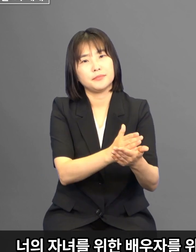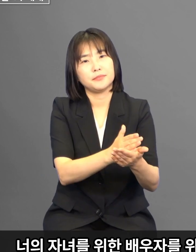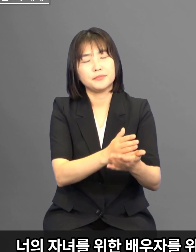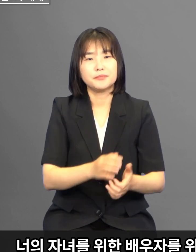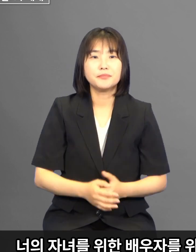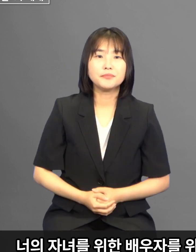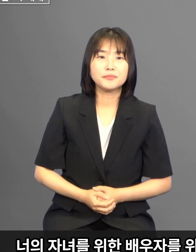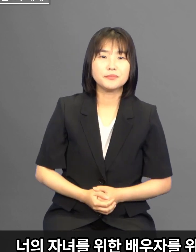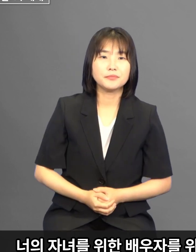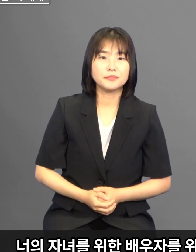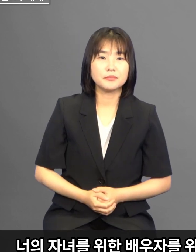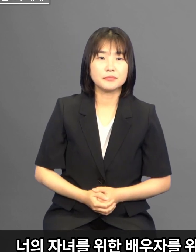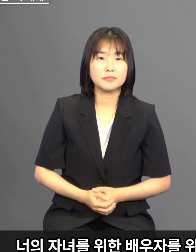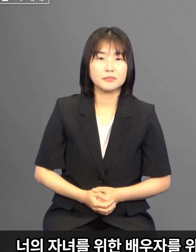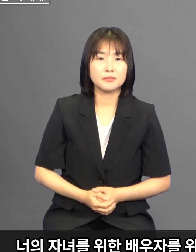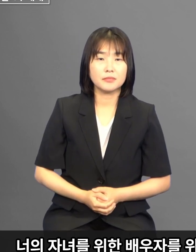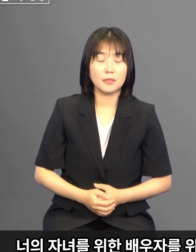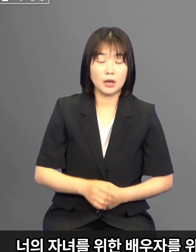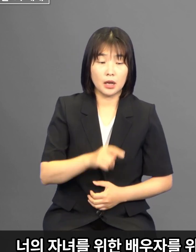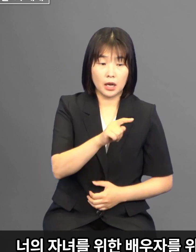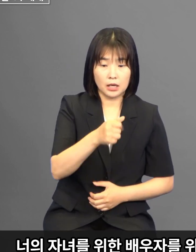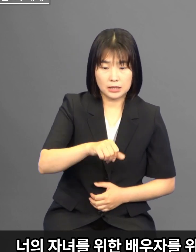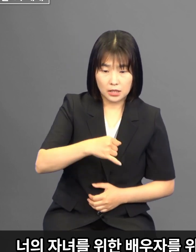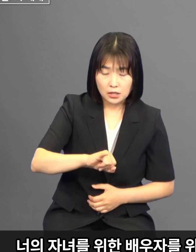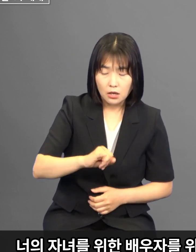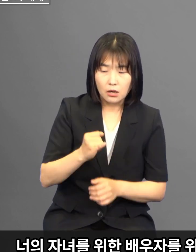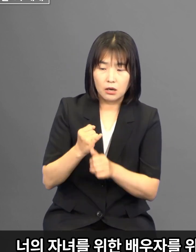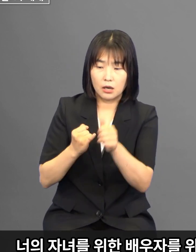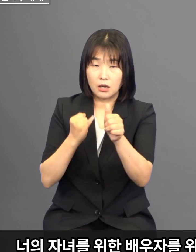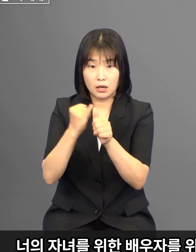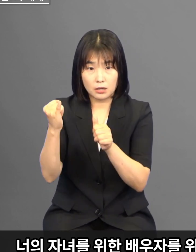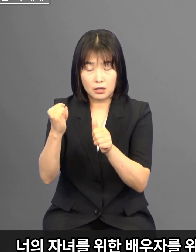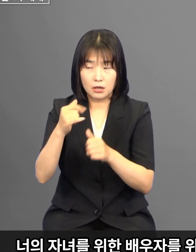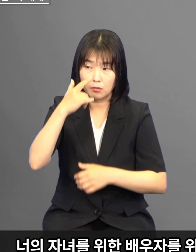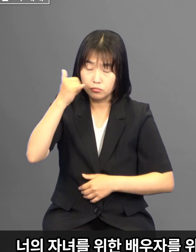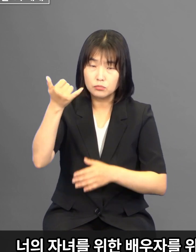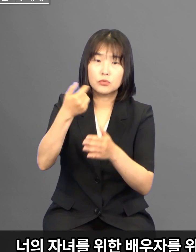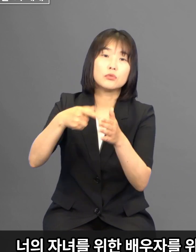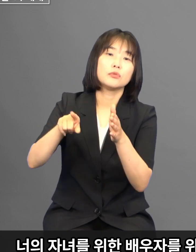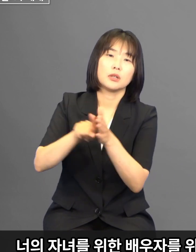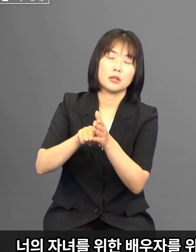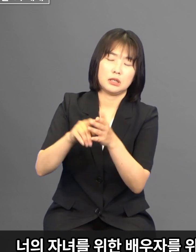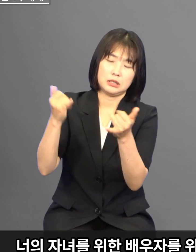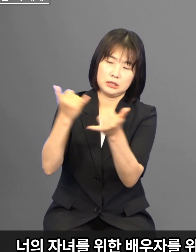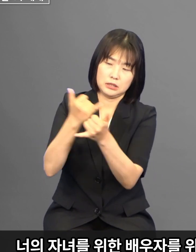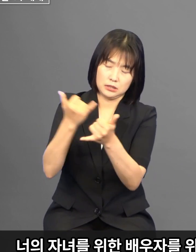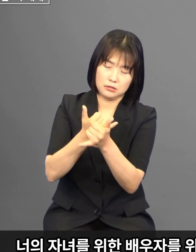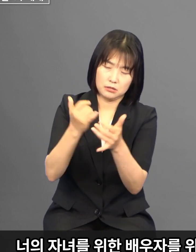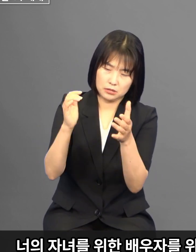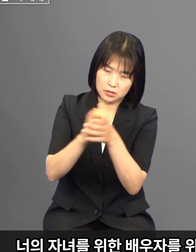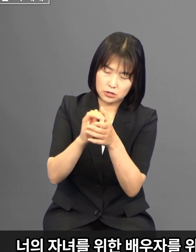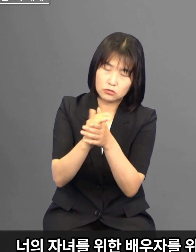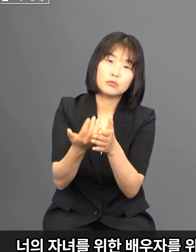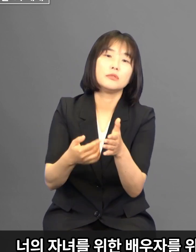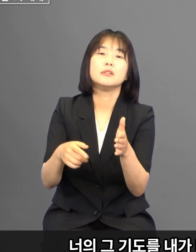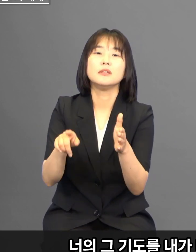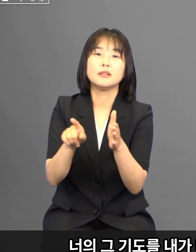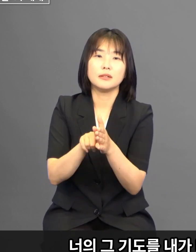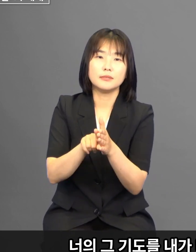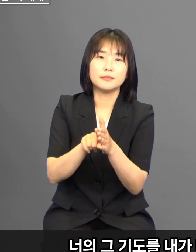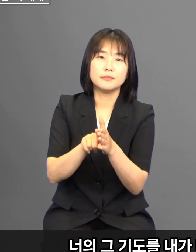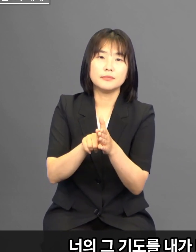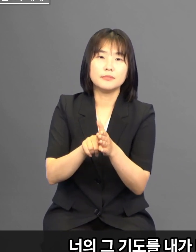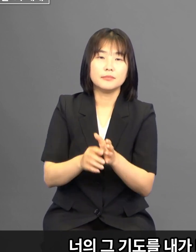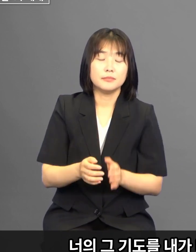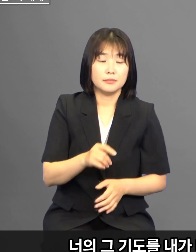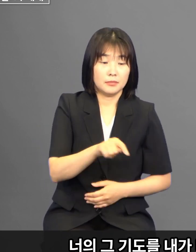너의 자녀를 위한, 배우자를 위한, 부모를 위한, 친척을 위한, 친구를 위한 너의